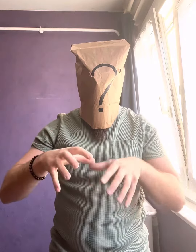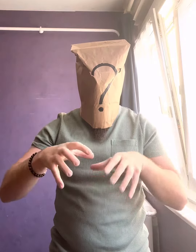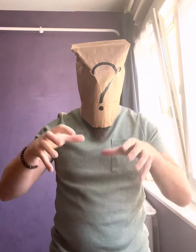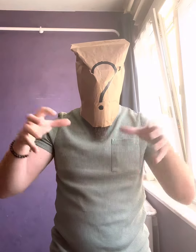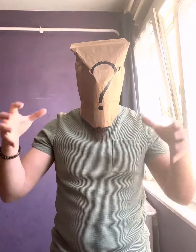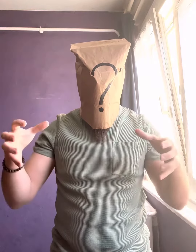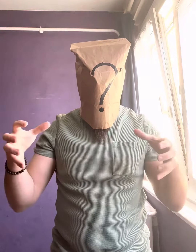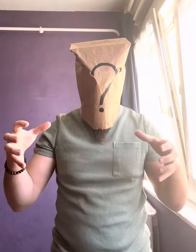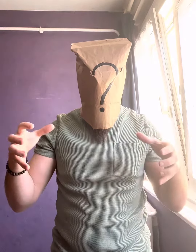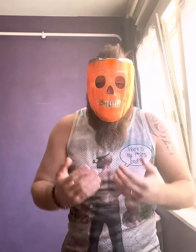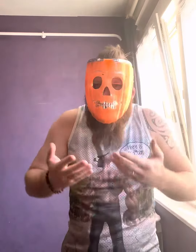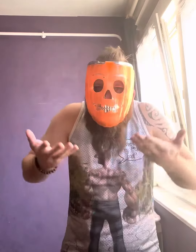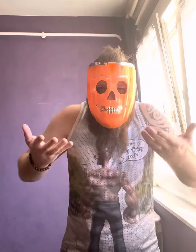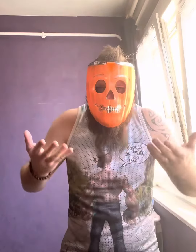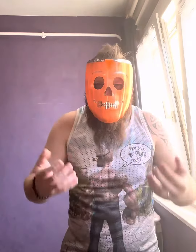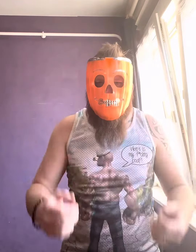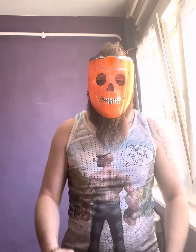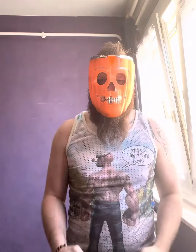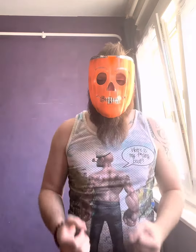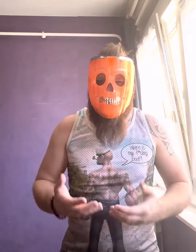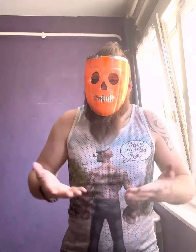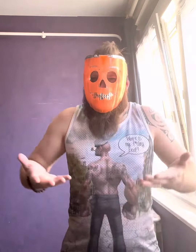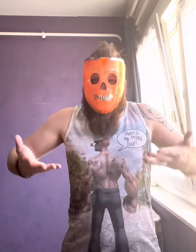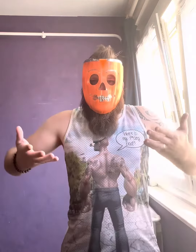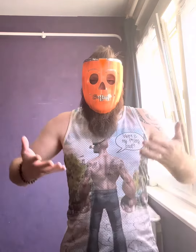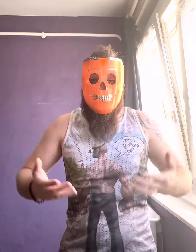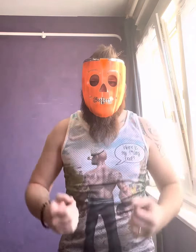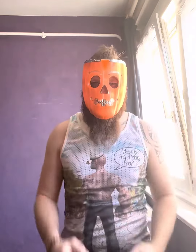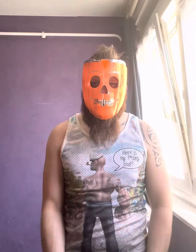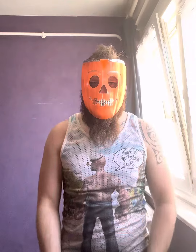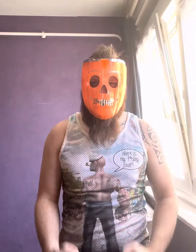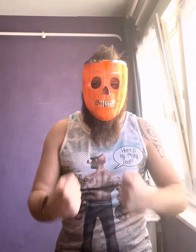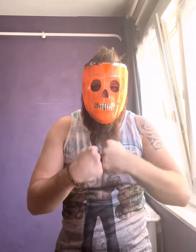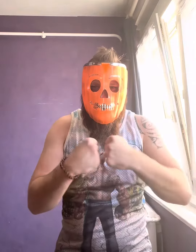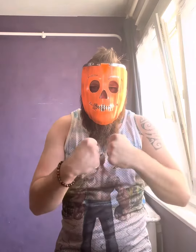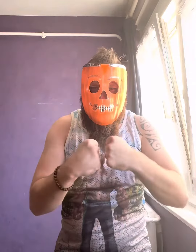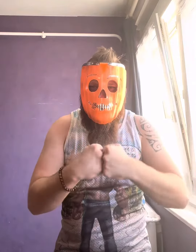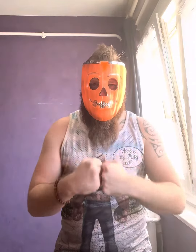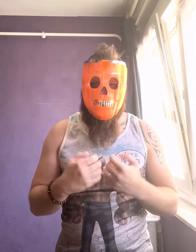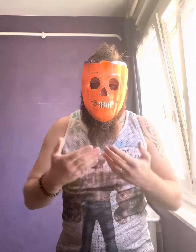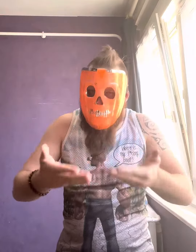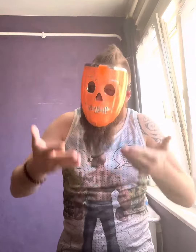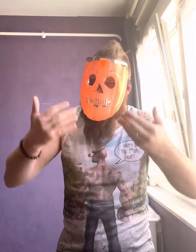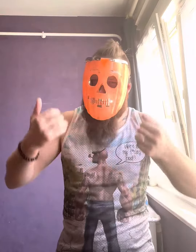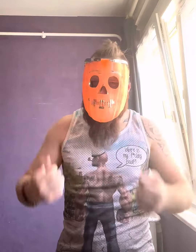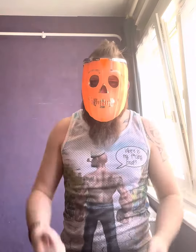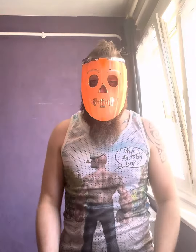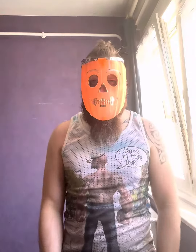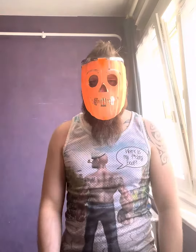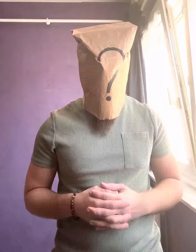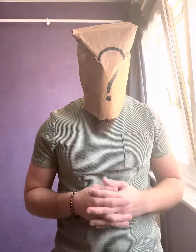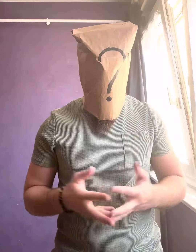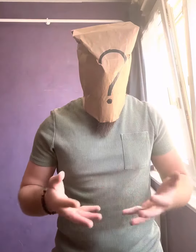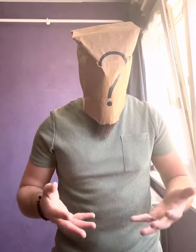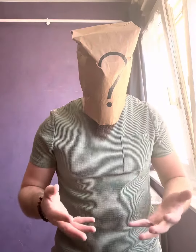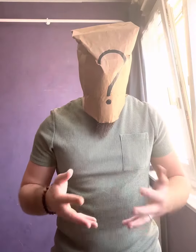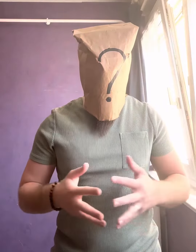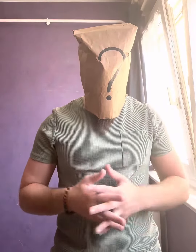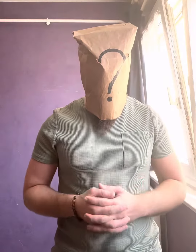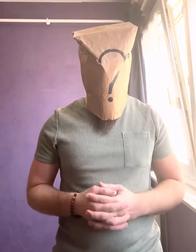bouillir c'est bien beau tout somme je suis déjà perdu gros malin qu est ce qu une fission des atomes soit plus clair s'il te plaît ok pardon l'uranium